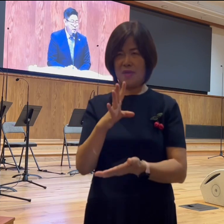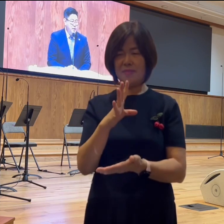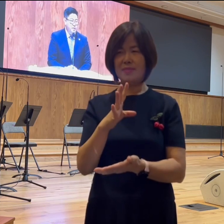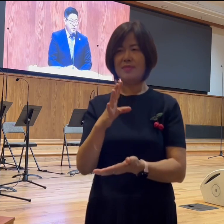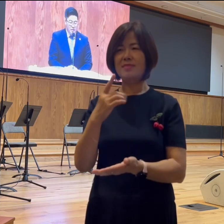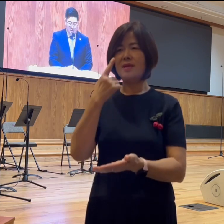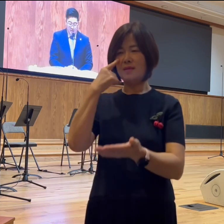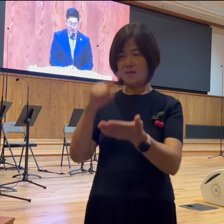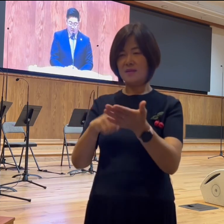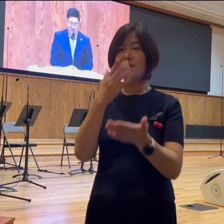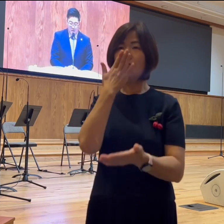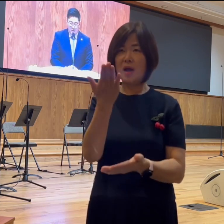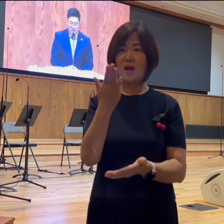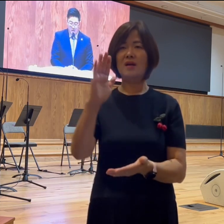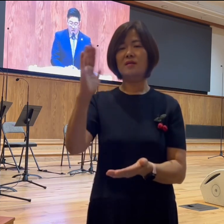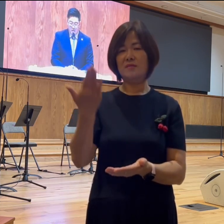있습니다.